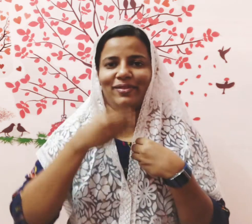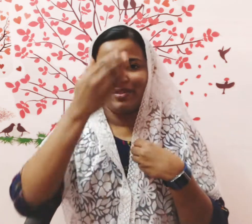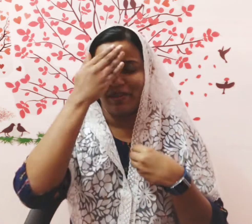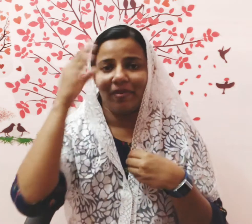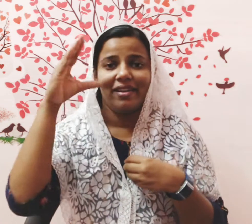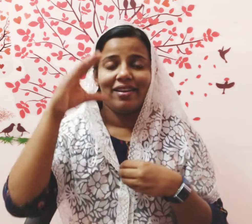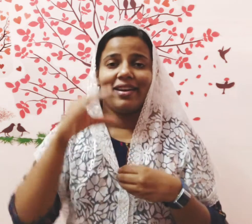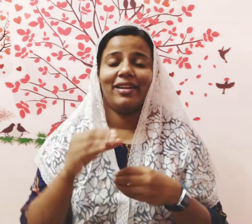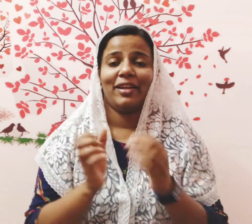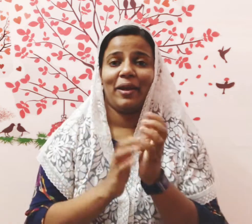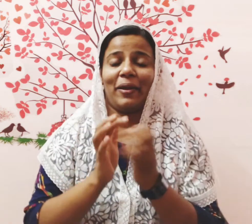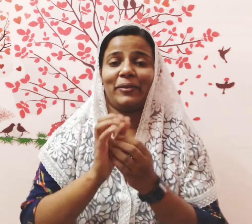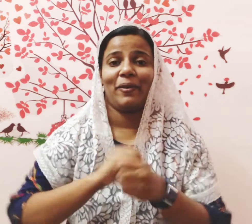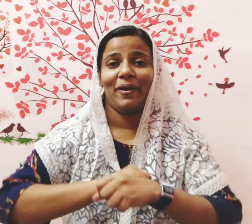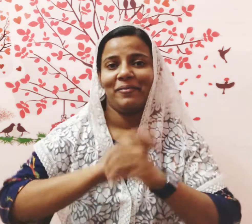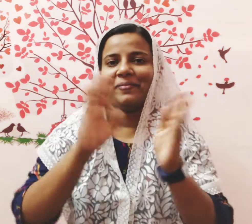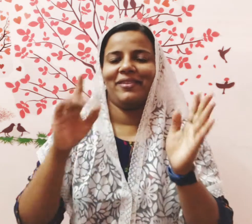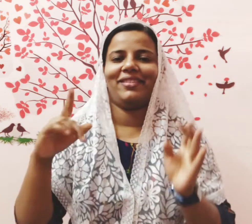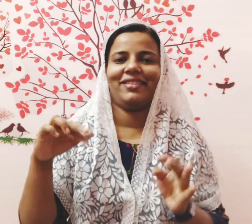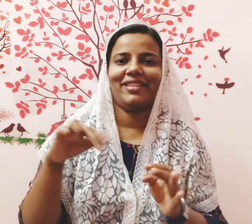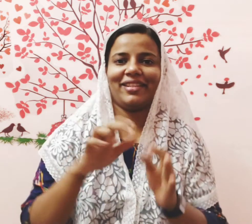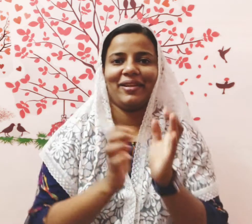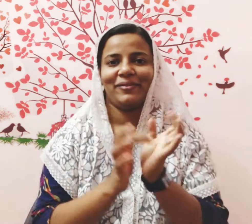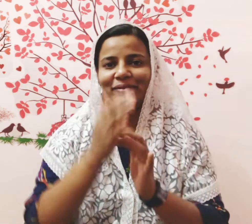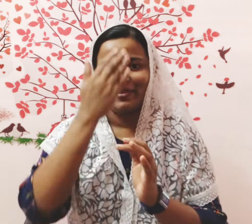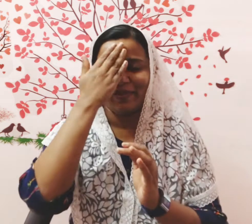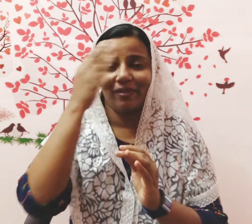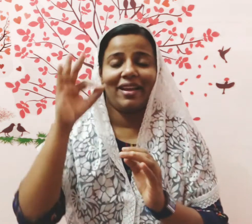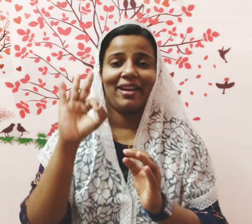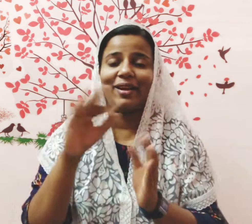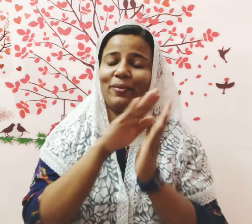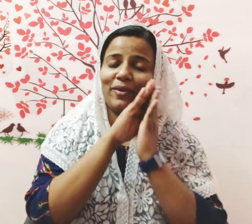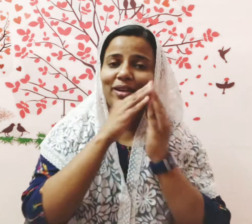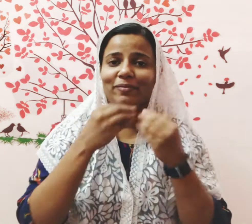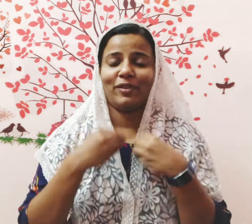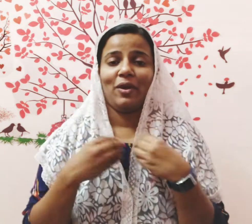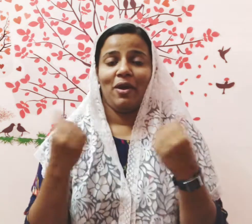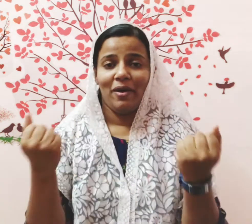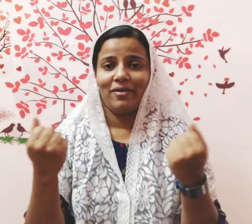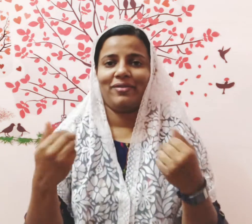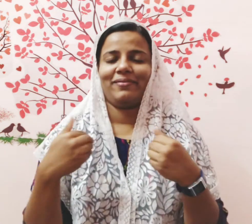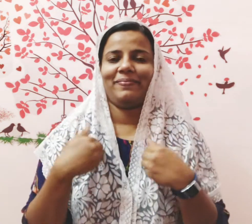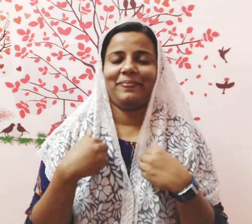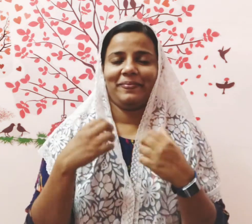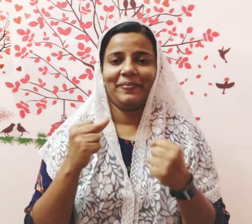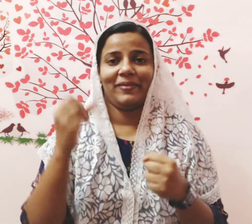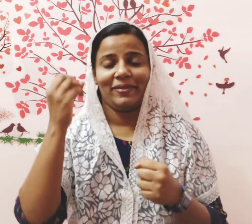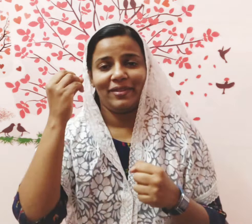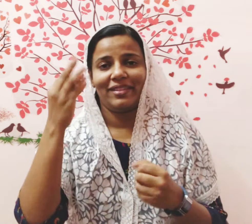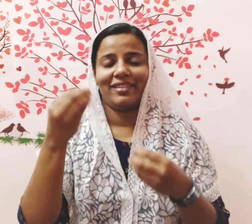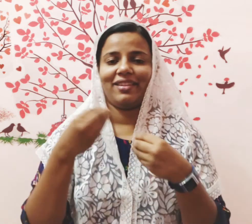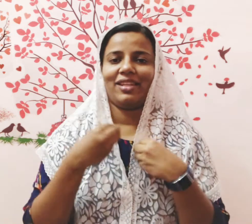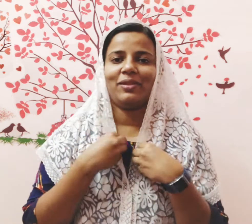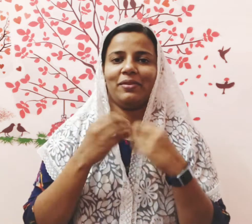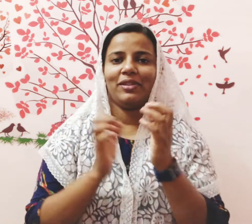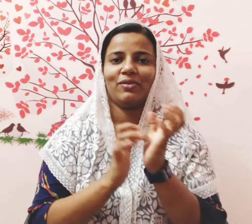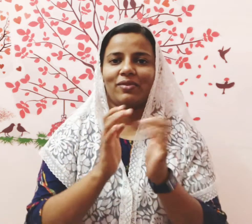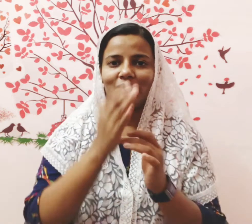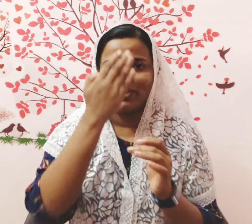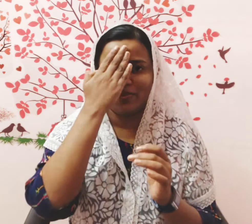കഴിഞ്ഞ രാത്രിയും നമ്മളെ അത്ഭുതകരമായി നടത്തിയ കൃപകൾക്കായിട്ട് നമുക്ക് സ്തോത്രം ചെയ്യാം. നല്ല ഉറക്കം തന്ന്, ആരോഗ്യത്തോടെ, സൗഖ്യത്തോടെ നമ്മളെ ഉണർത്തിയ കൃപകൾക്കായിട്ട് നമുക്ക് സ്തോത്രം